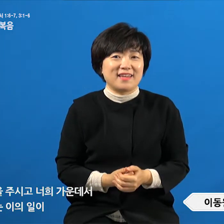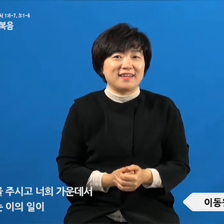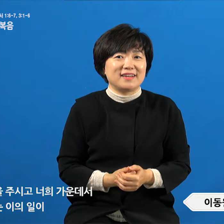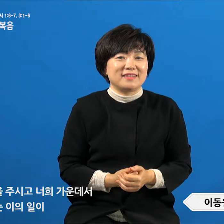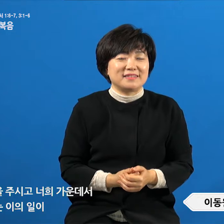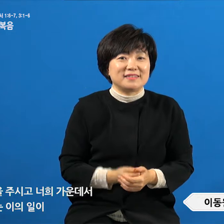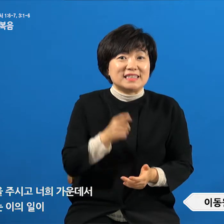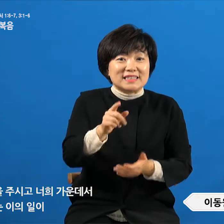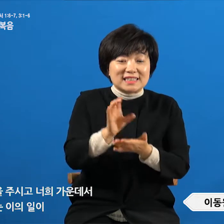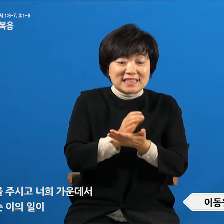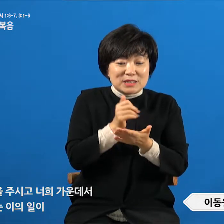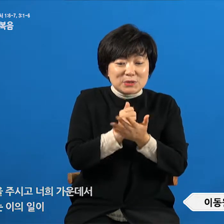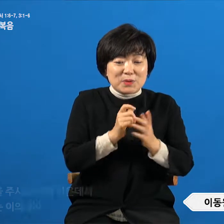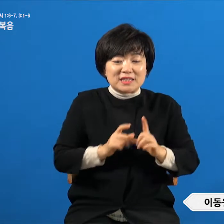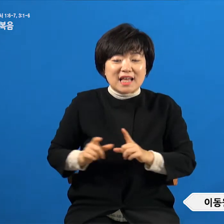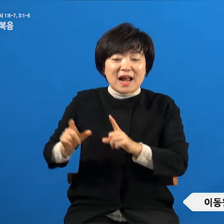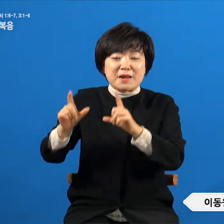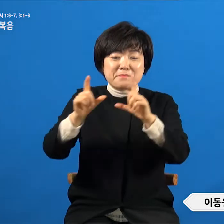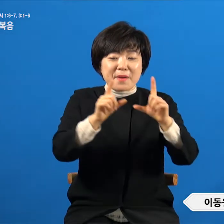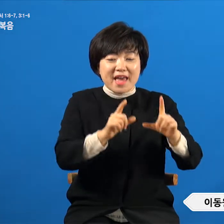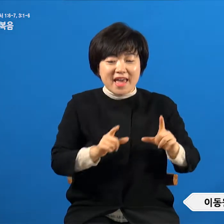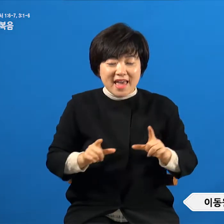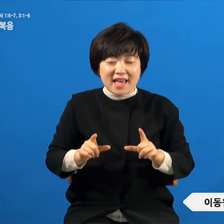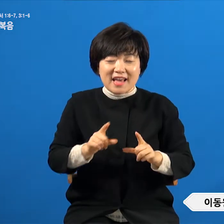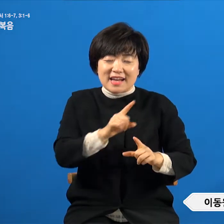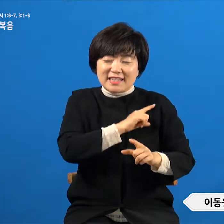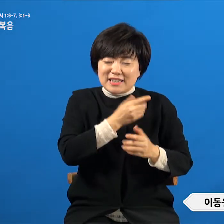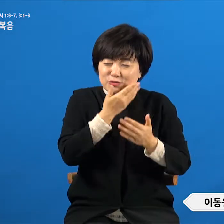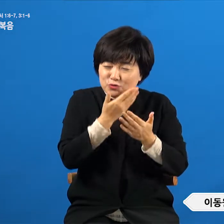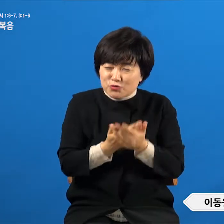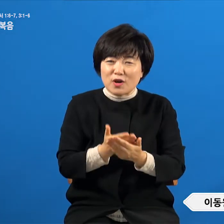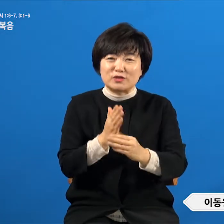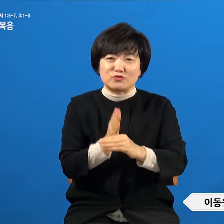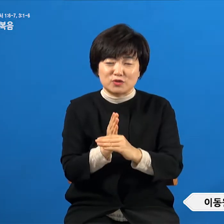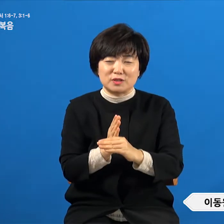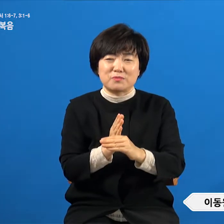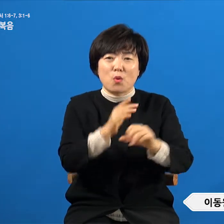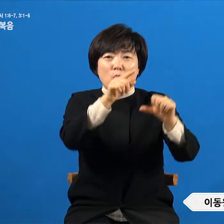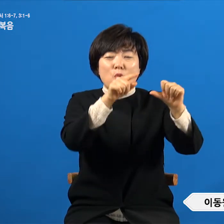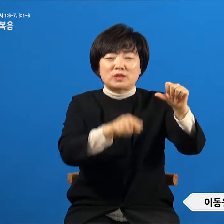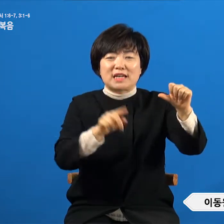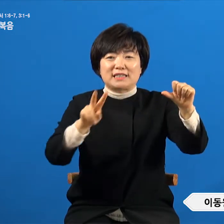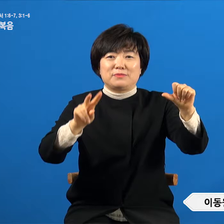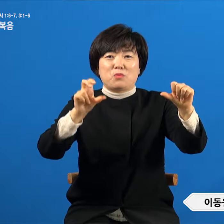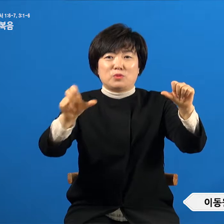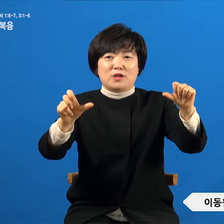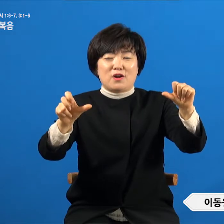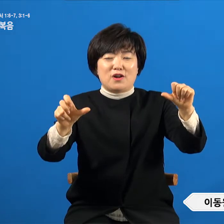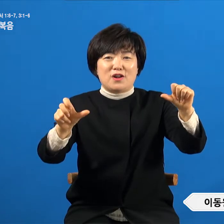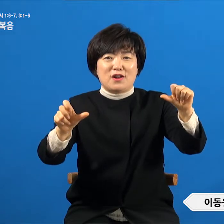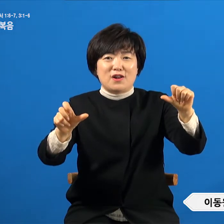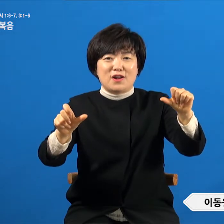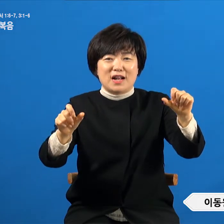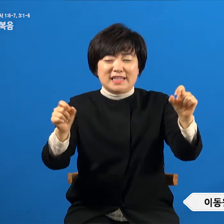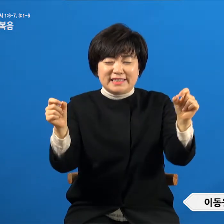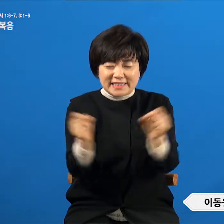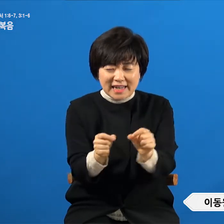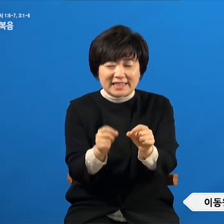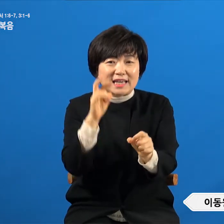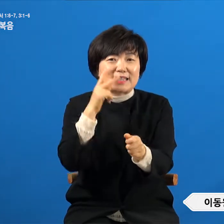자, 이런 그리스도인의 생활의 핵심, 그 본질을 갈라디아서 5장 25절에서 바울은